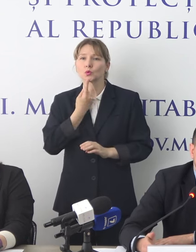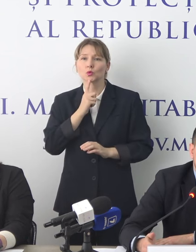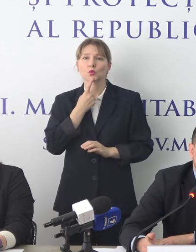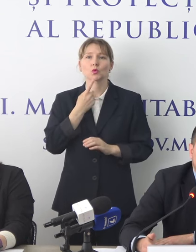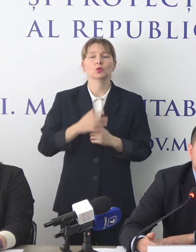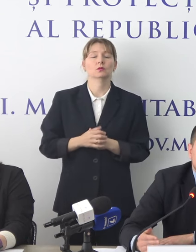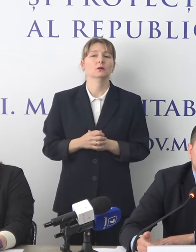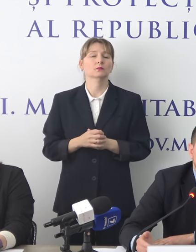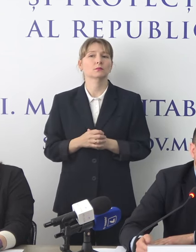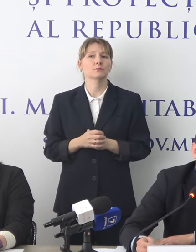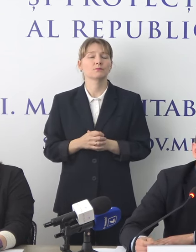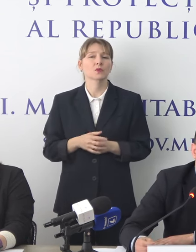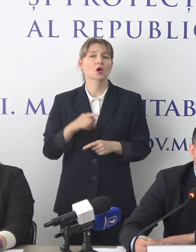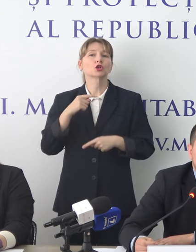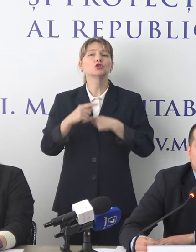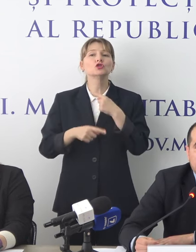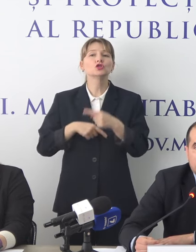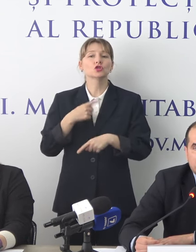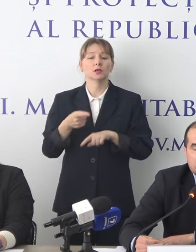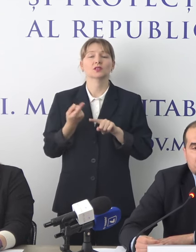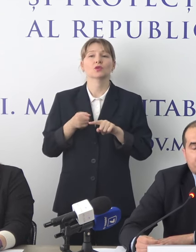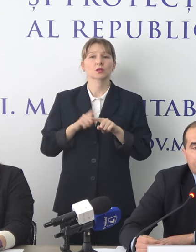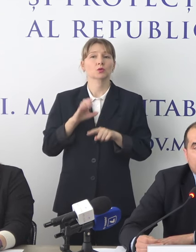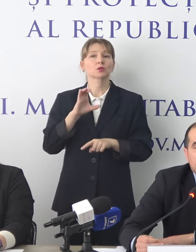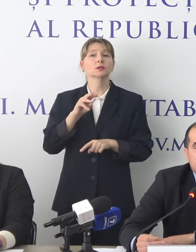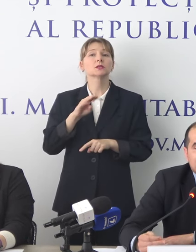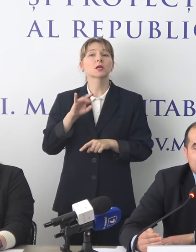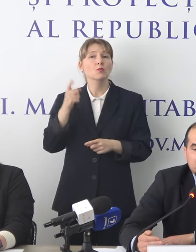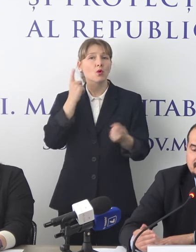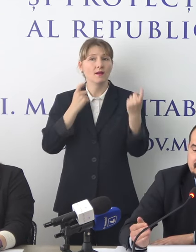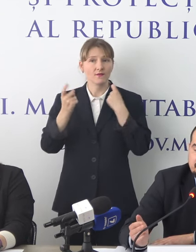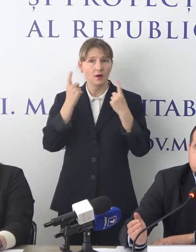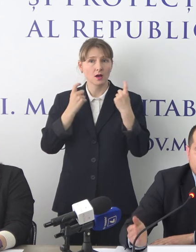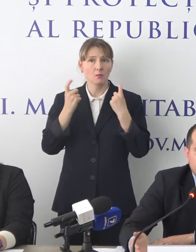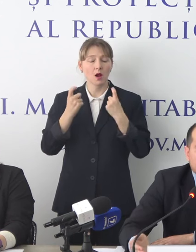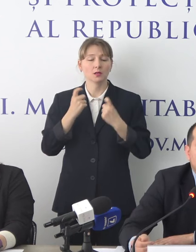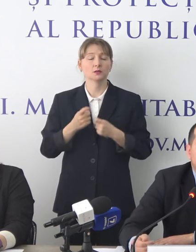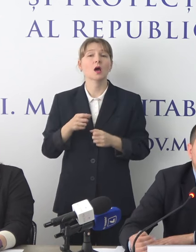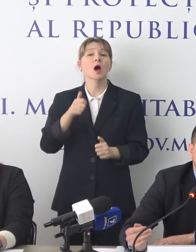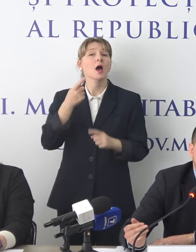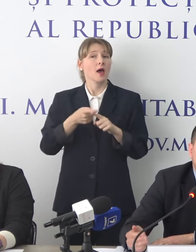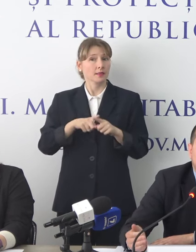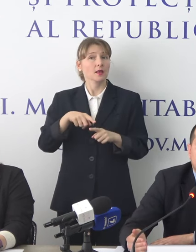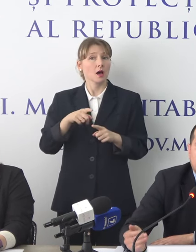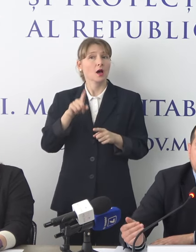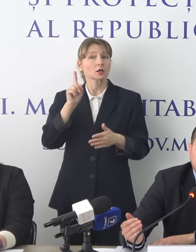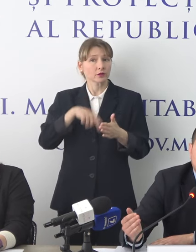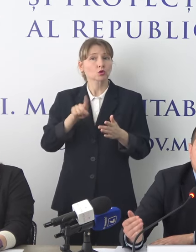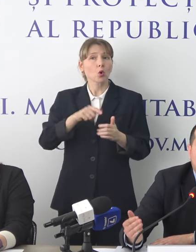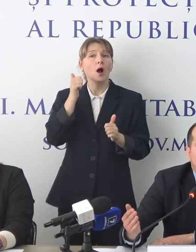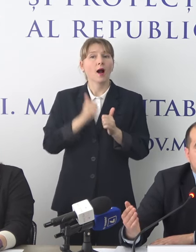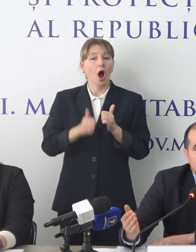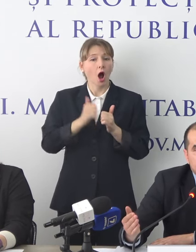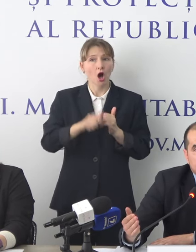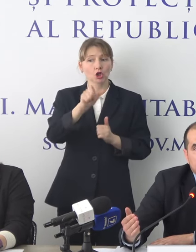instituit managementul de caz prin intermediul acestui sistem informațional. Și asta înseamnă că pentru fiecare copil noi vom avea